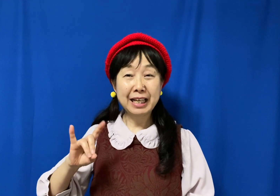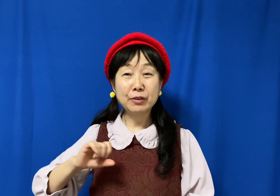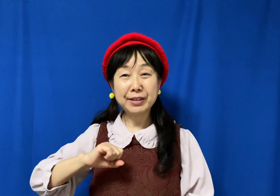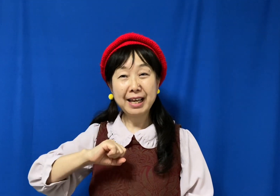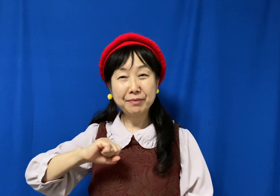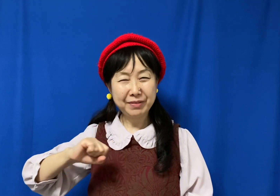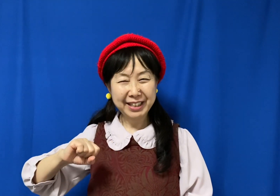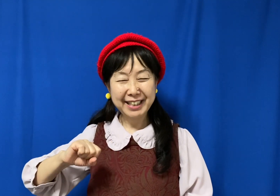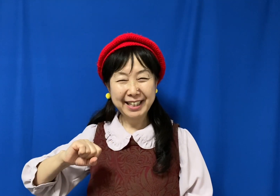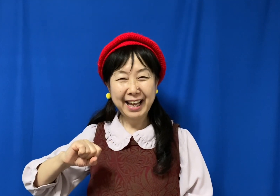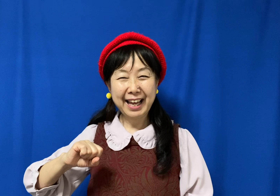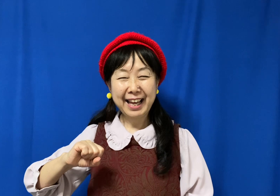ので右で、